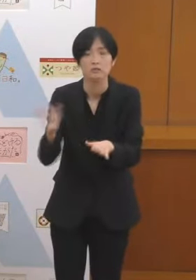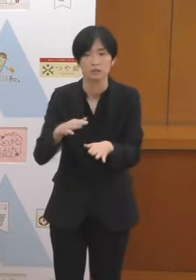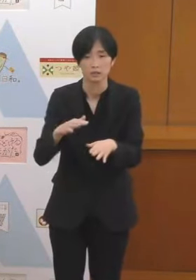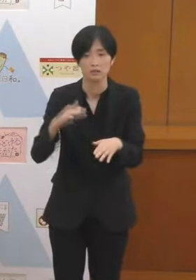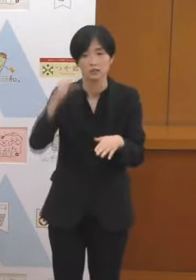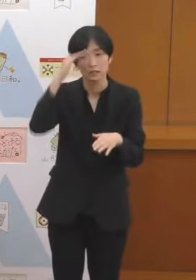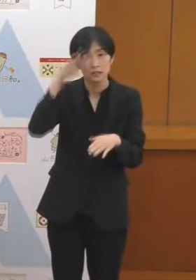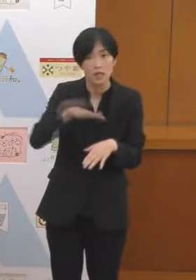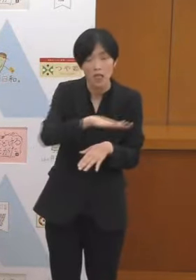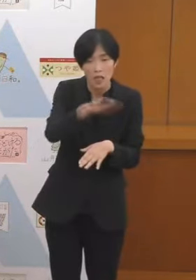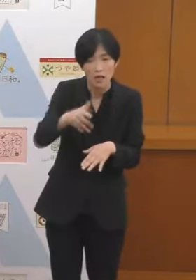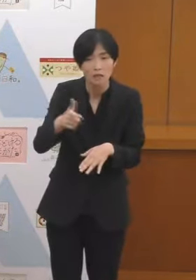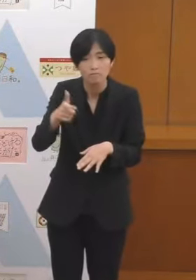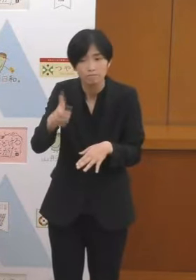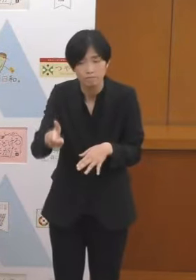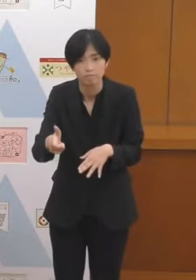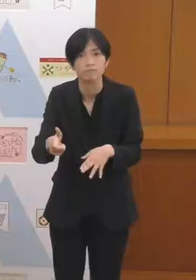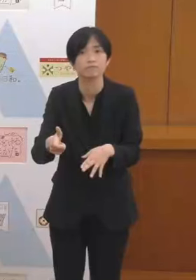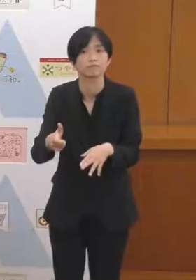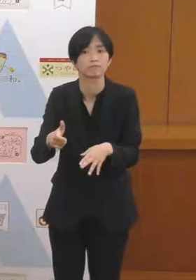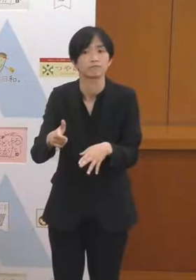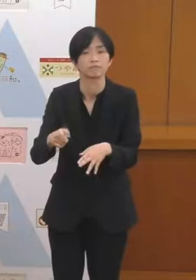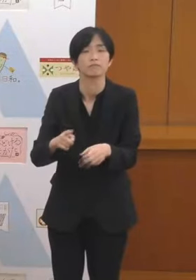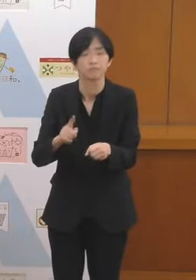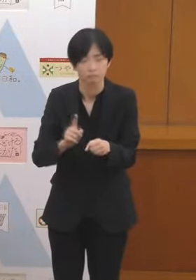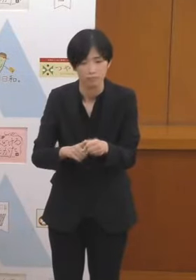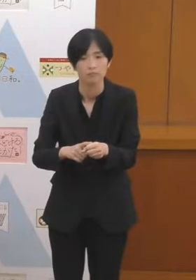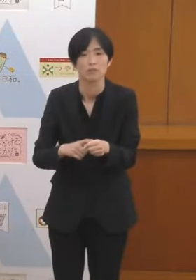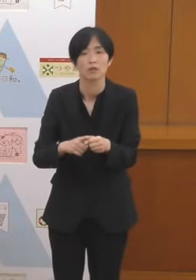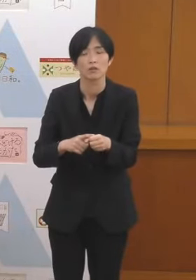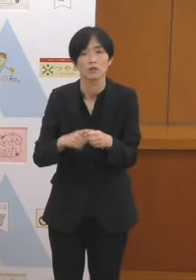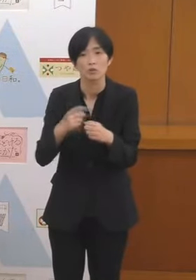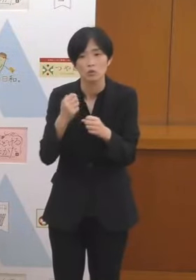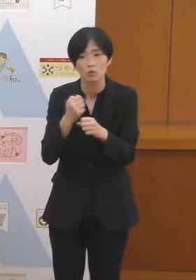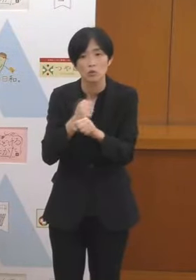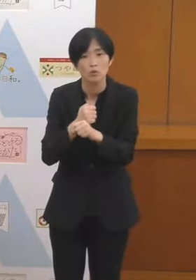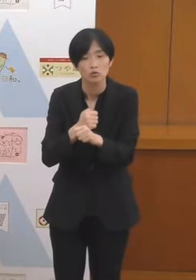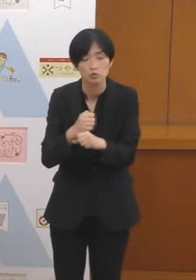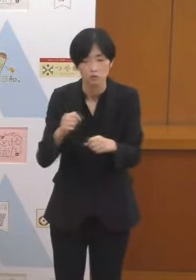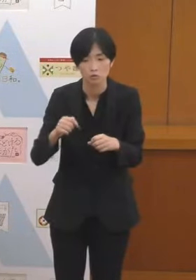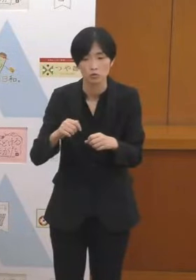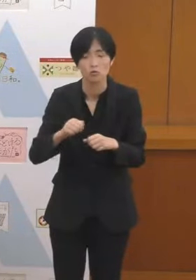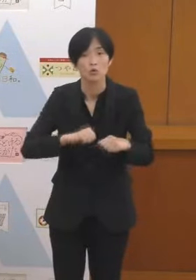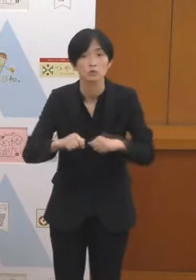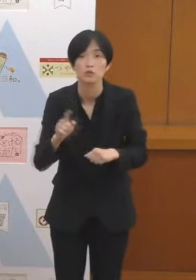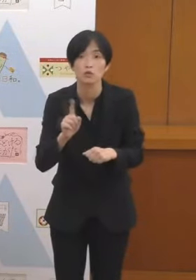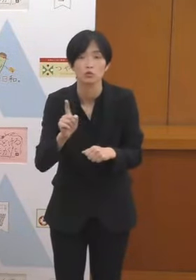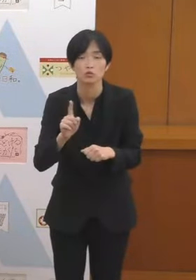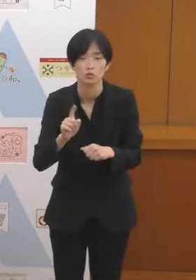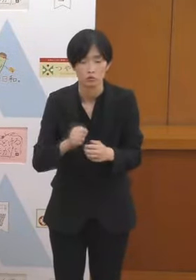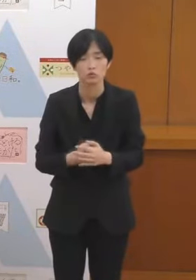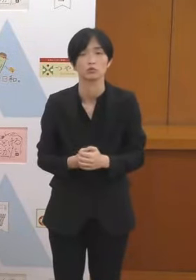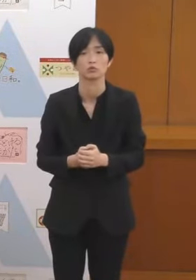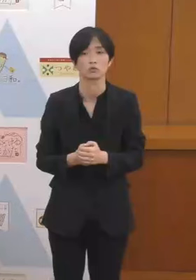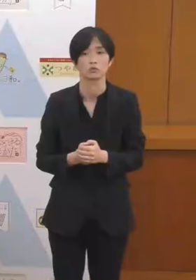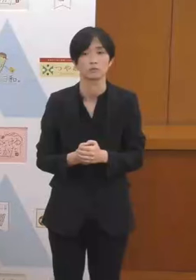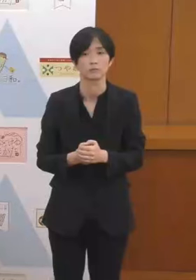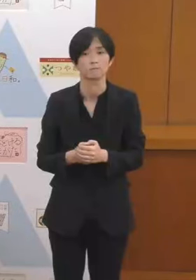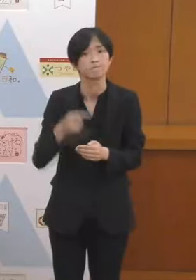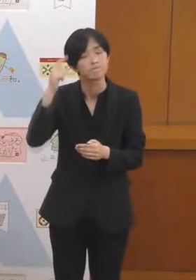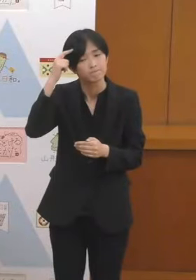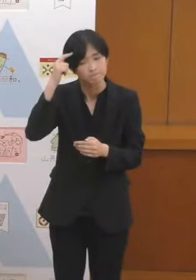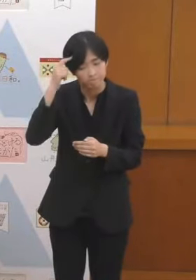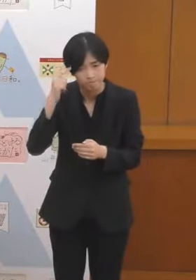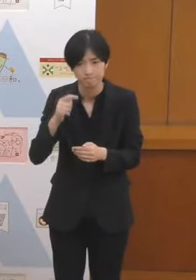の観点から導入の可能性を調査するという趣旨ででえ加入のあ失礼え